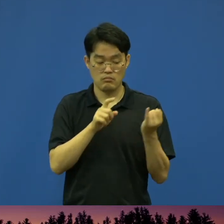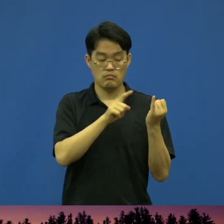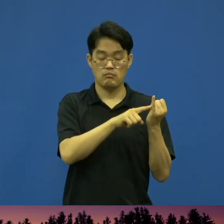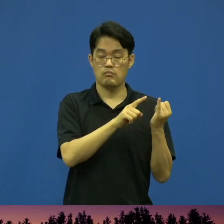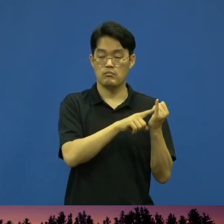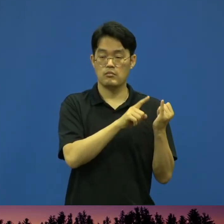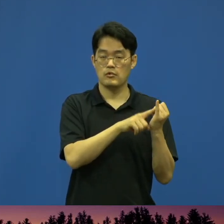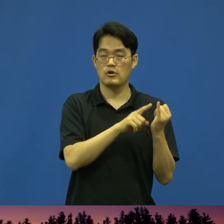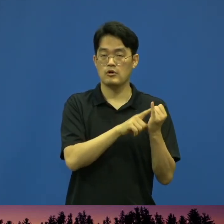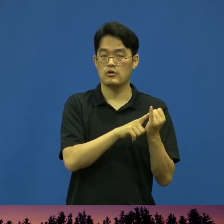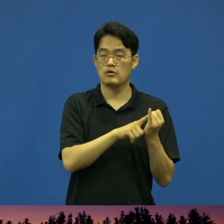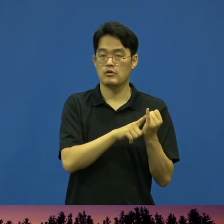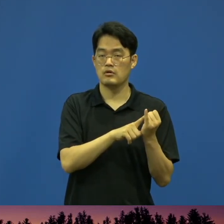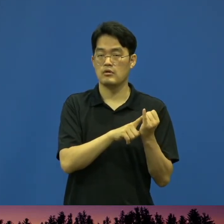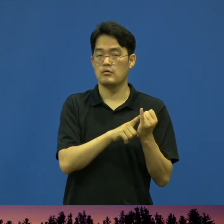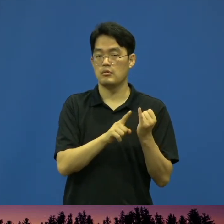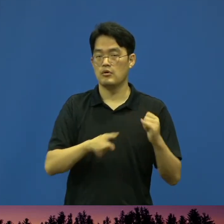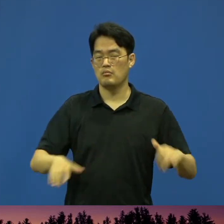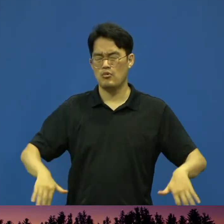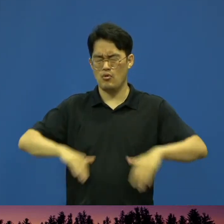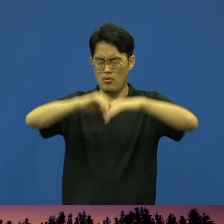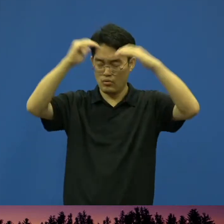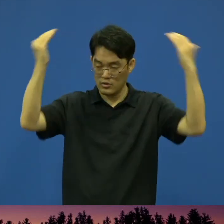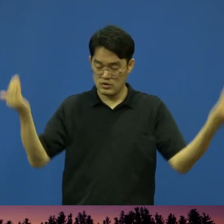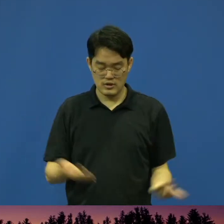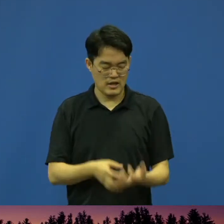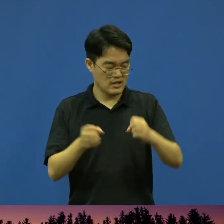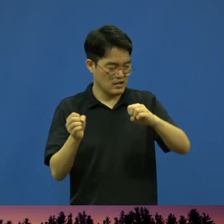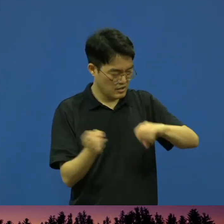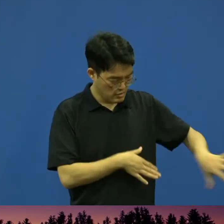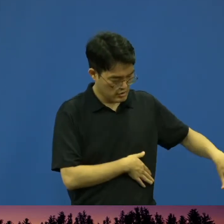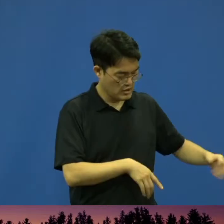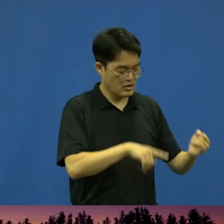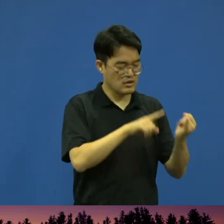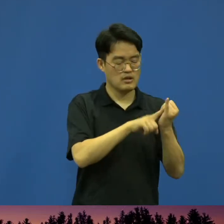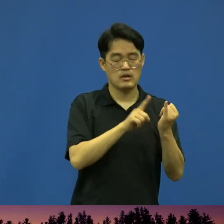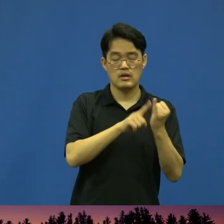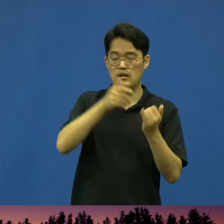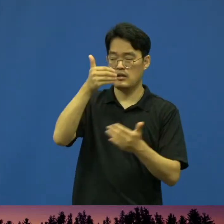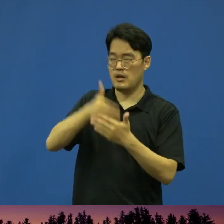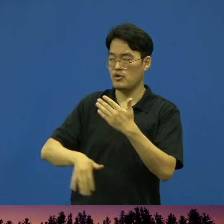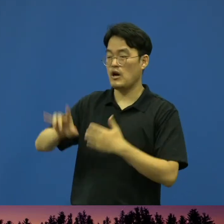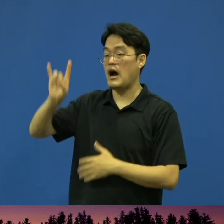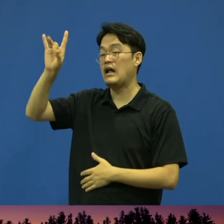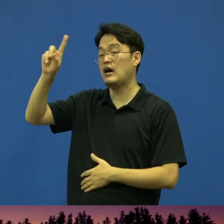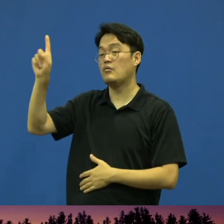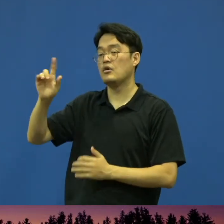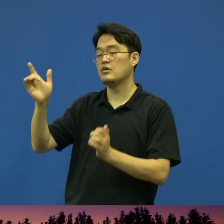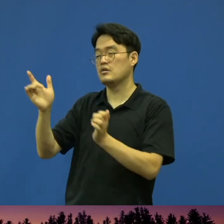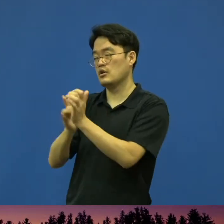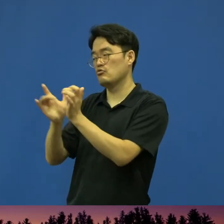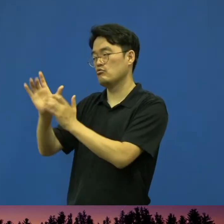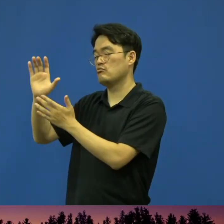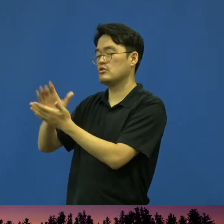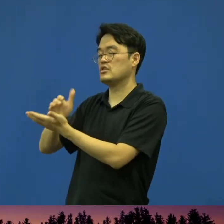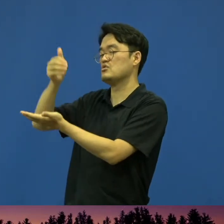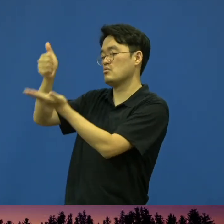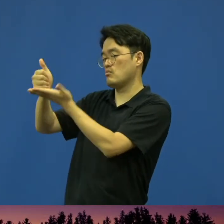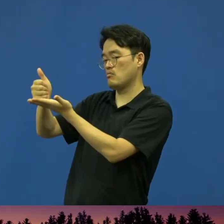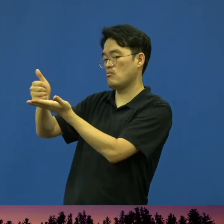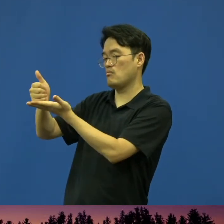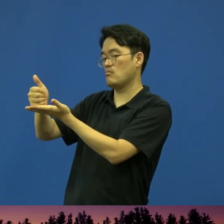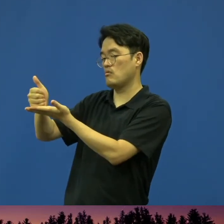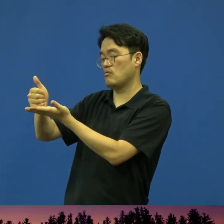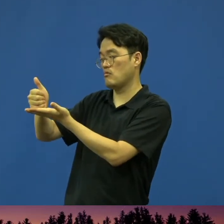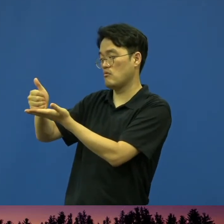것 딱 하나 있었습니다. 모든 것 다 잃어버렸지만 그 여인에게 남는 것 딱 하나 있었어요. 그게 뭡니까? 주님이